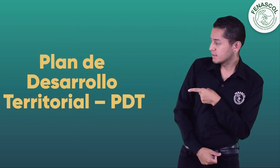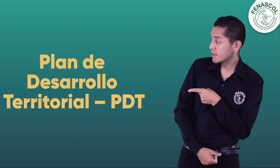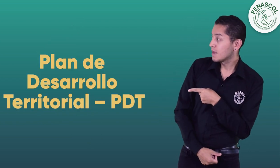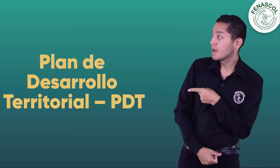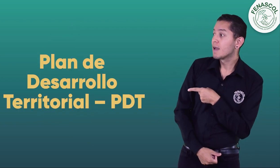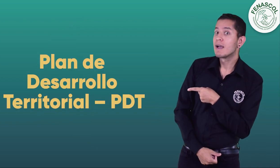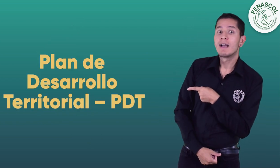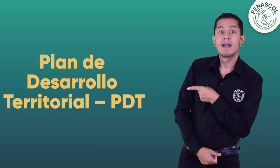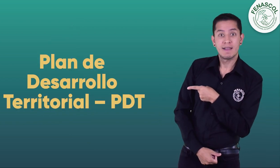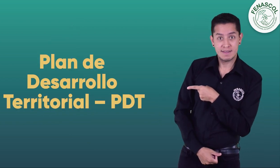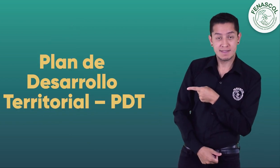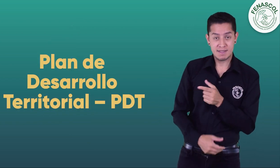PDT.